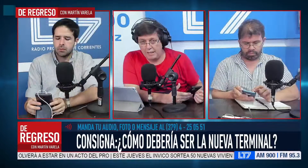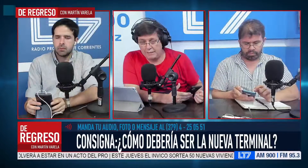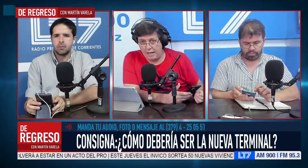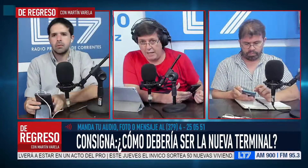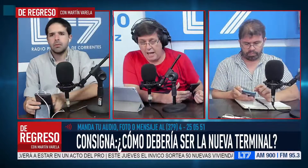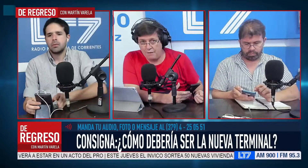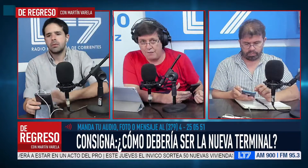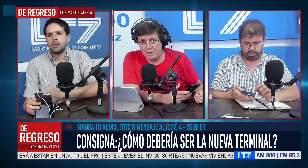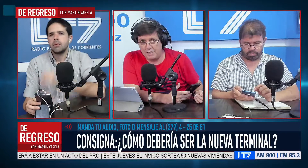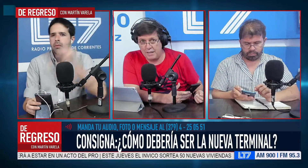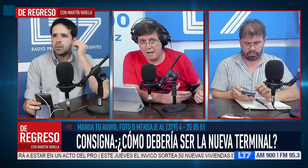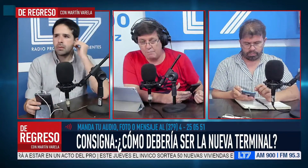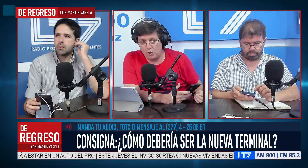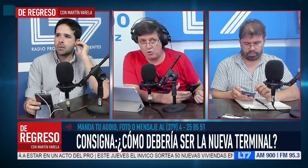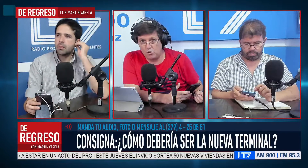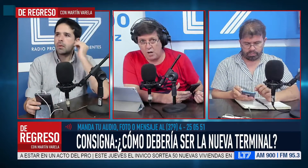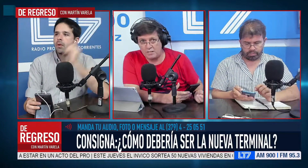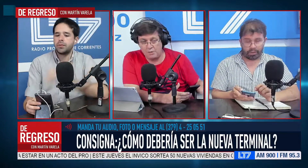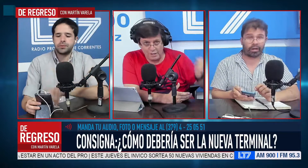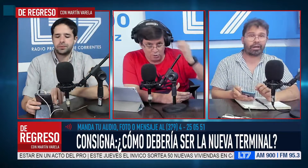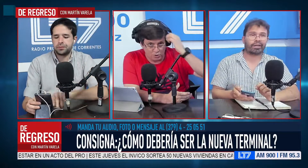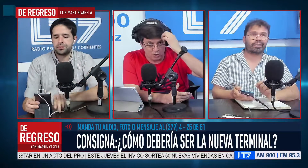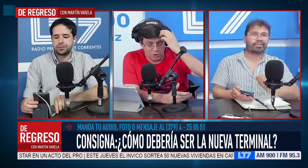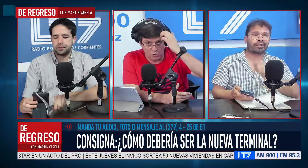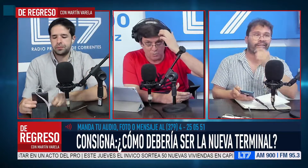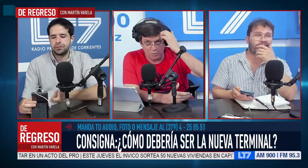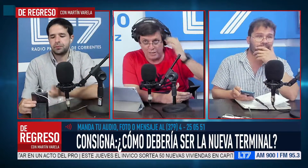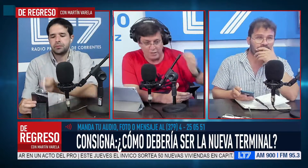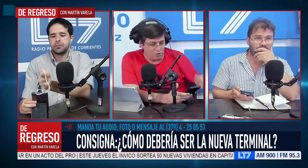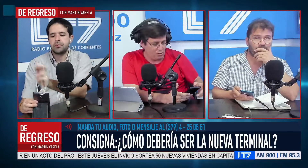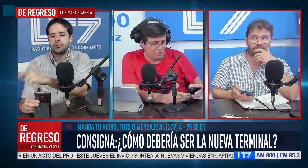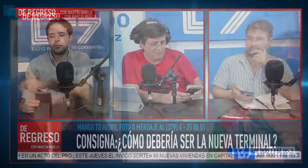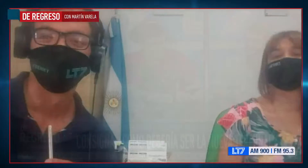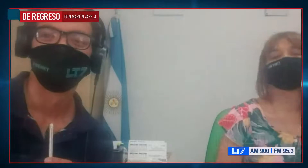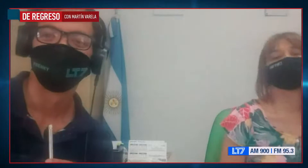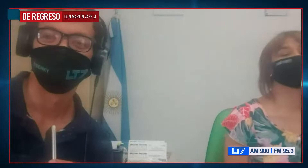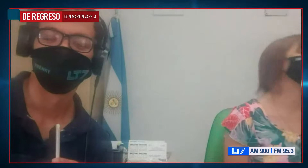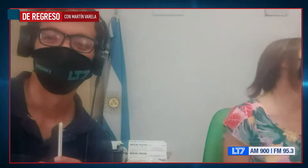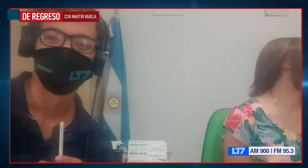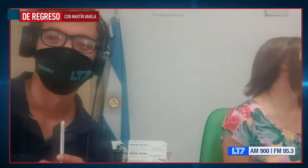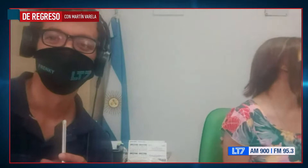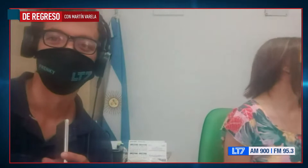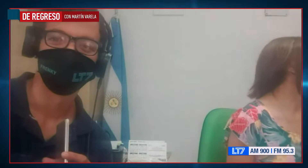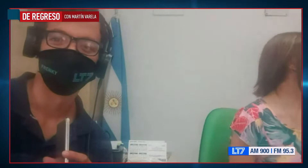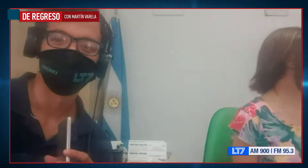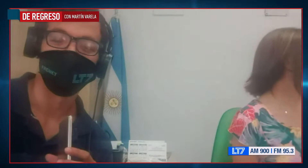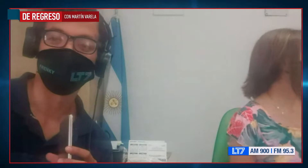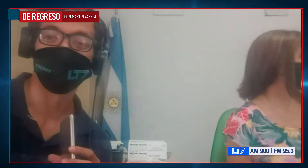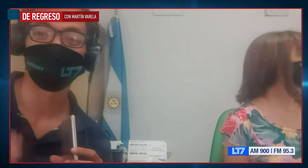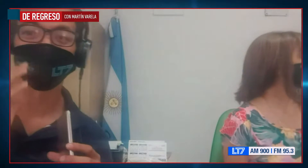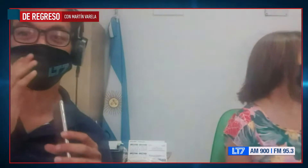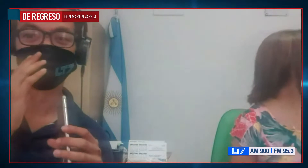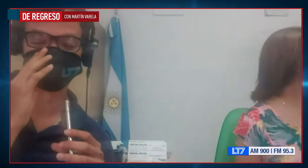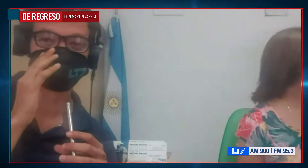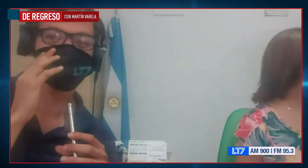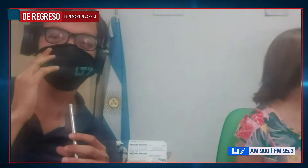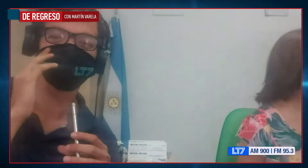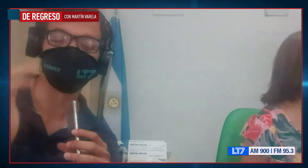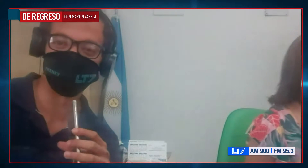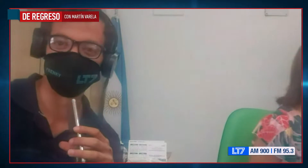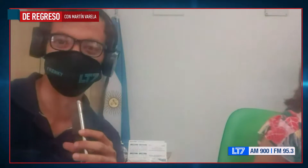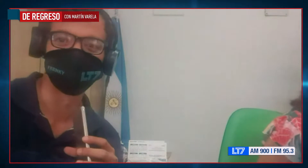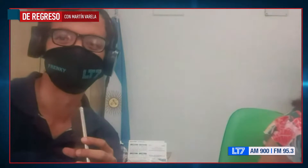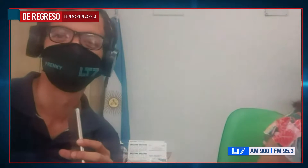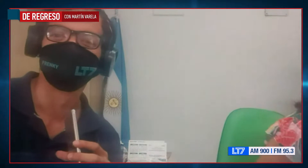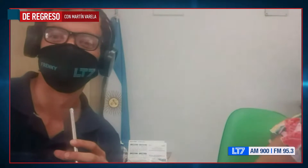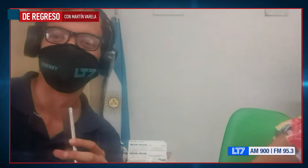Vamos a darle entrada a Frenkie Ambrosio Acevedo, nuestro movilero estrella. Ambrosio, buen